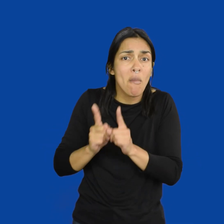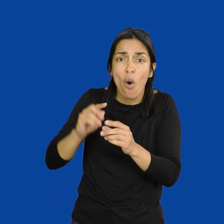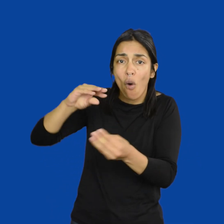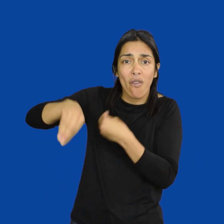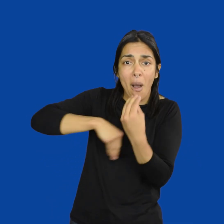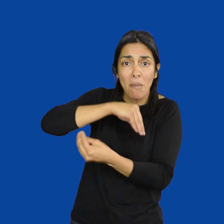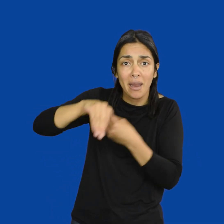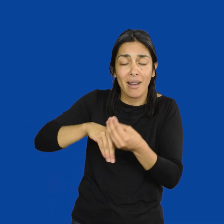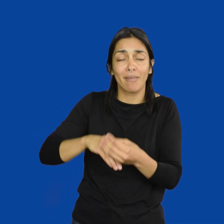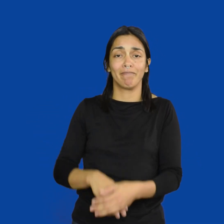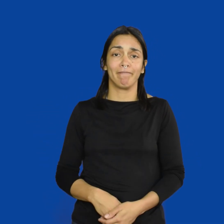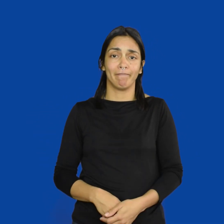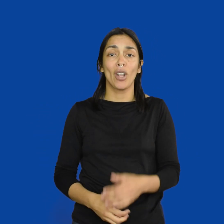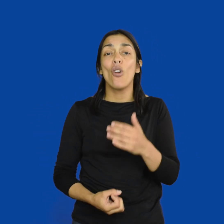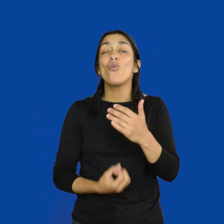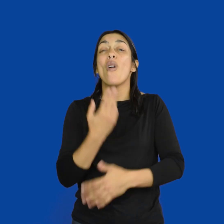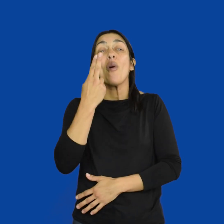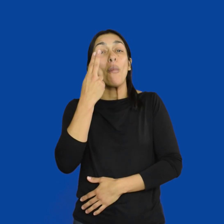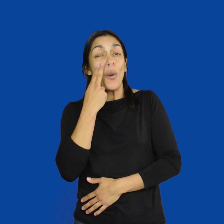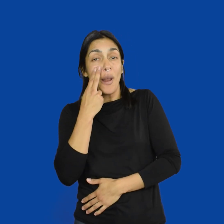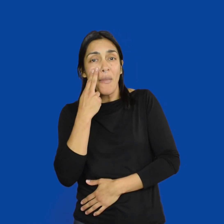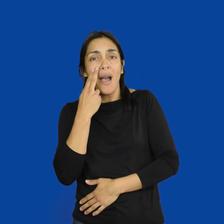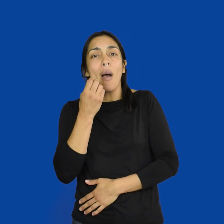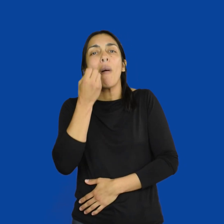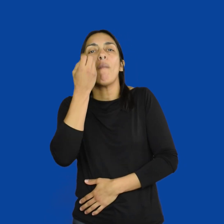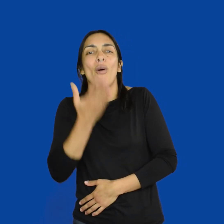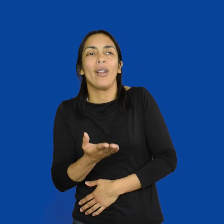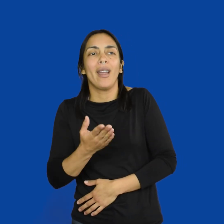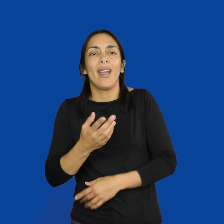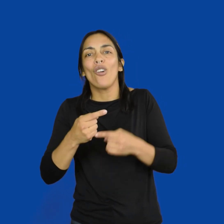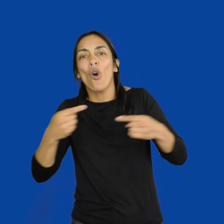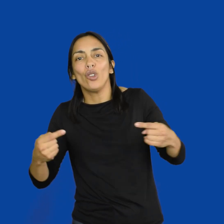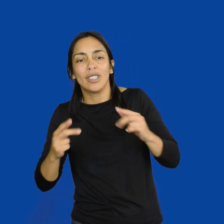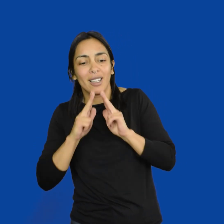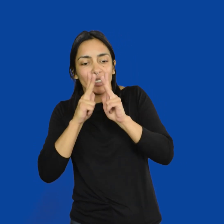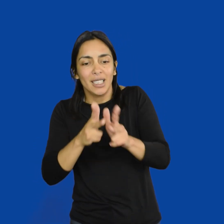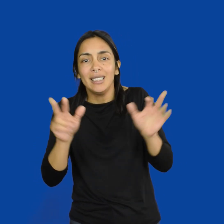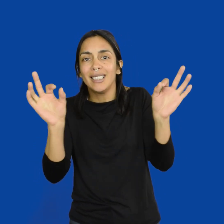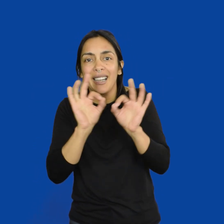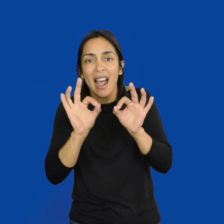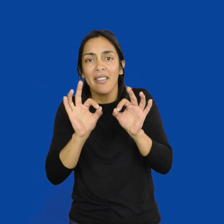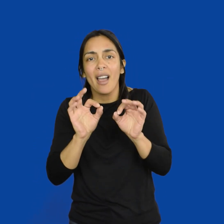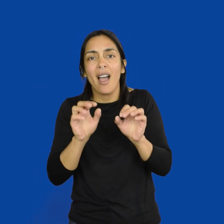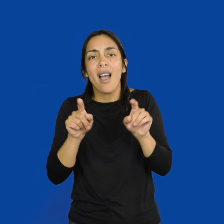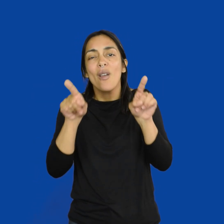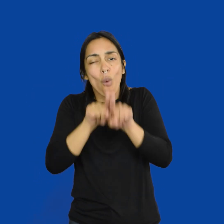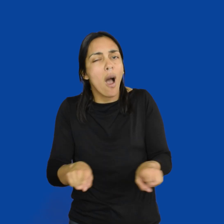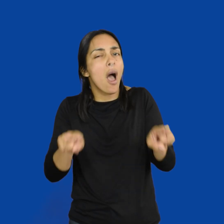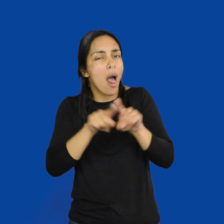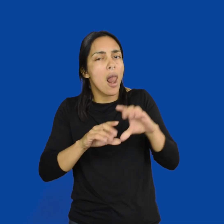nació otro problema: lo que no se habla se comunica a través de comportamientos, gestos, lenguaje no verbal